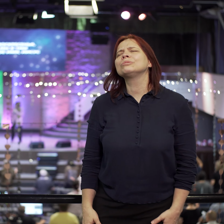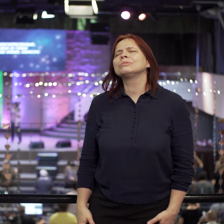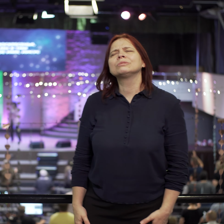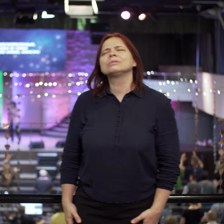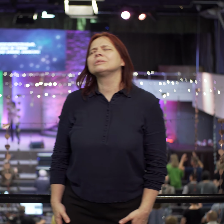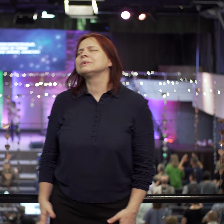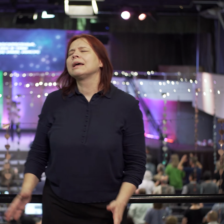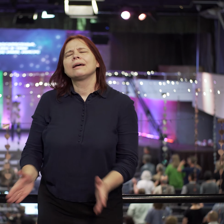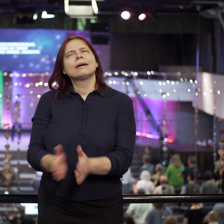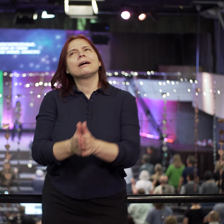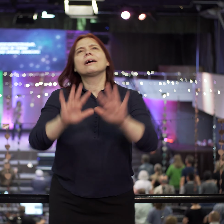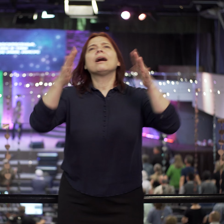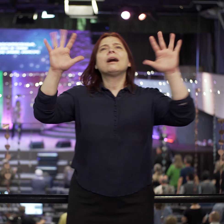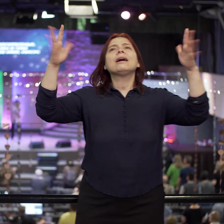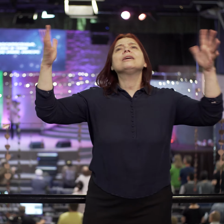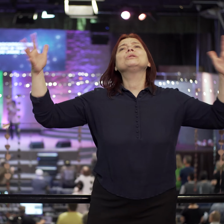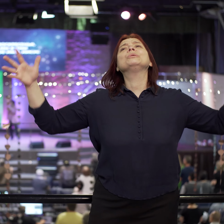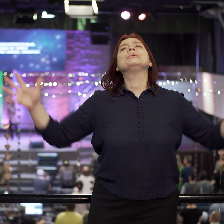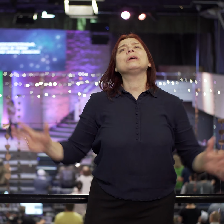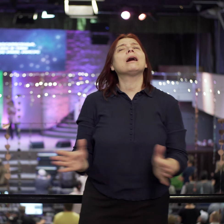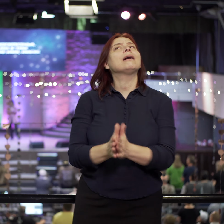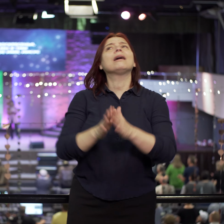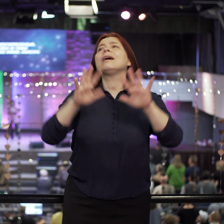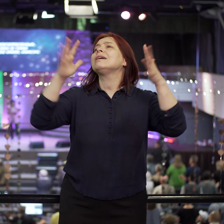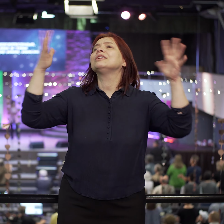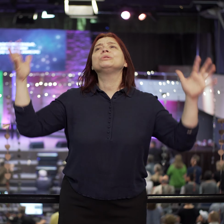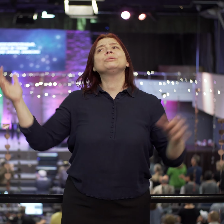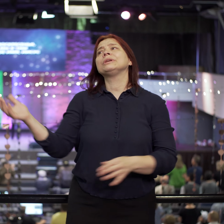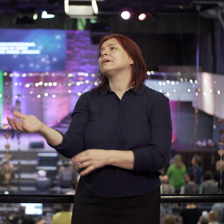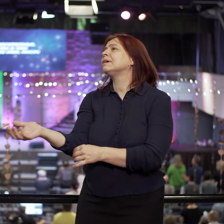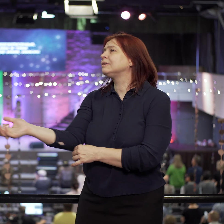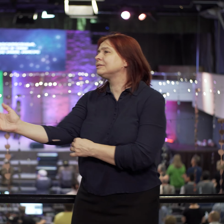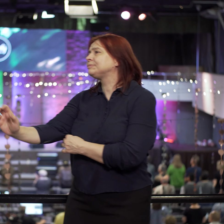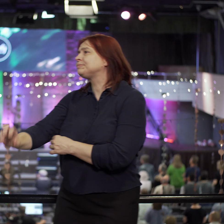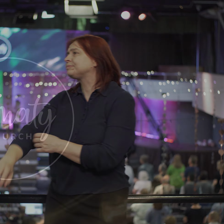Иисус. Аллилуйя, верю в Тебя, Иисус.